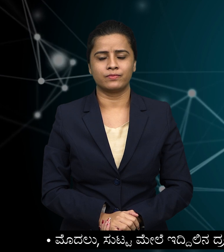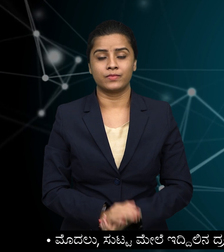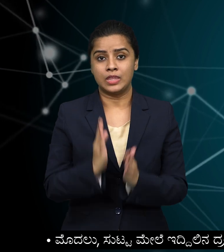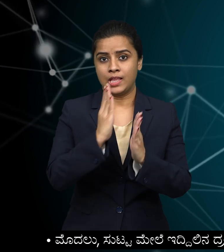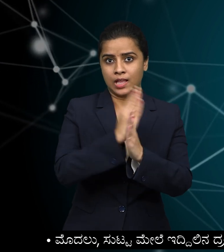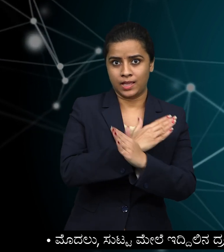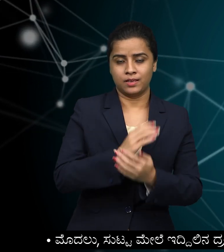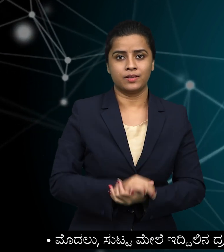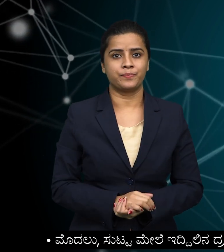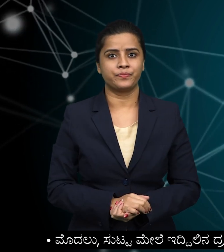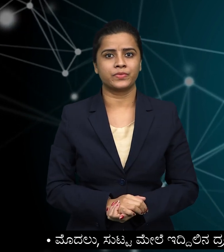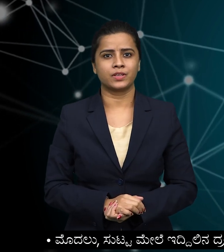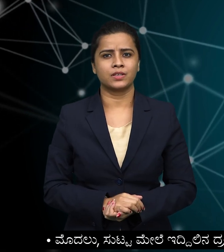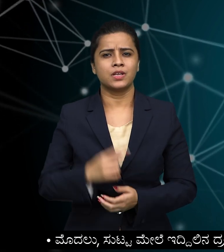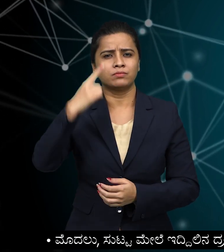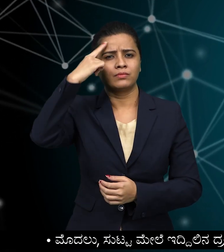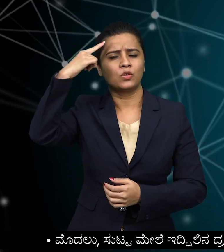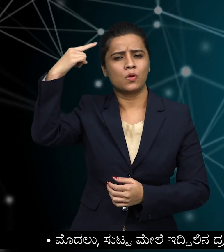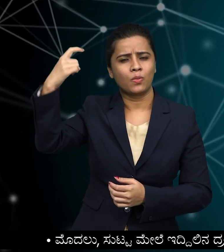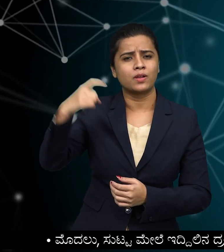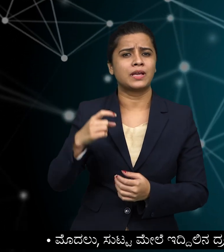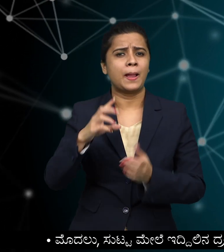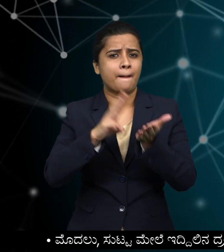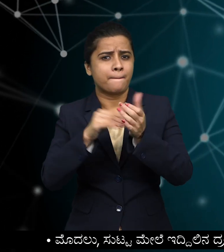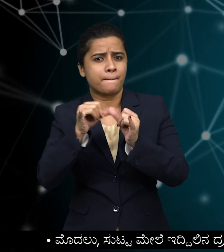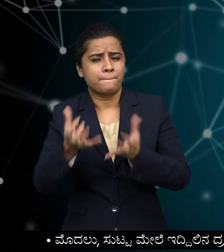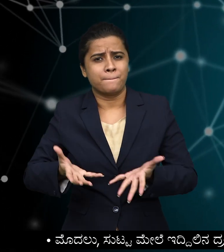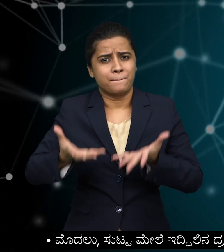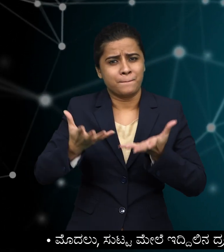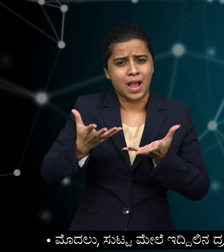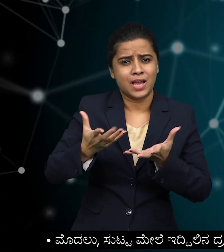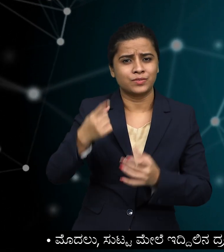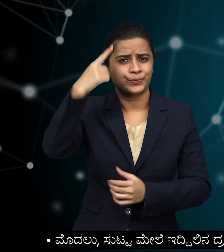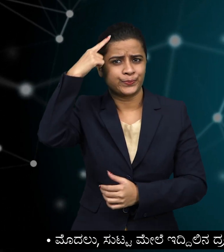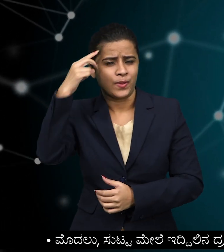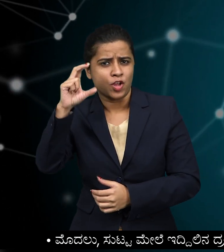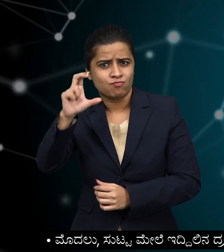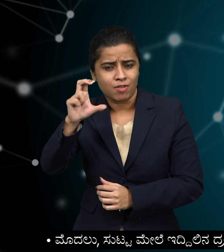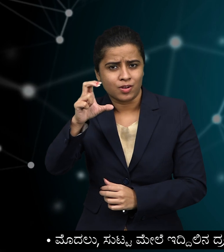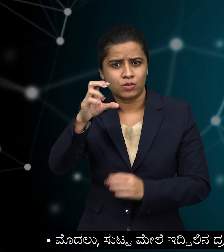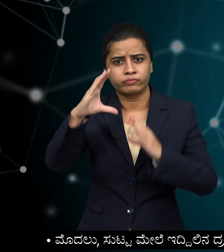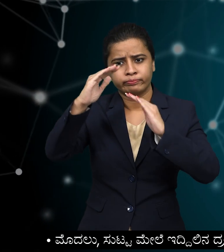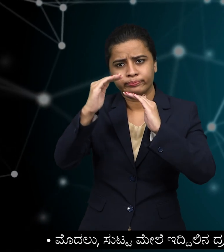ಮೊದಲು ಸುಟ್ಟ ಮೇಲೆ ಇದ್ದಿಲಿನ ದ್ರವ್ಯರಾಶಿ ಕಡಿಮೆಯಾಗುತ್ತದೆ ಎಂದು ಭಾವಿಸಲಾಗಿತ್ತು.